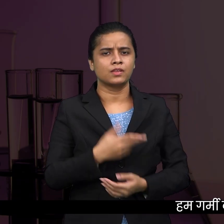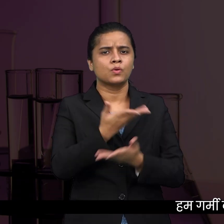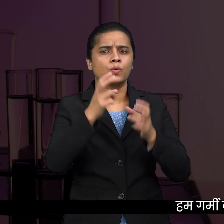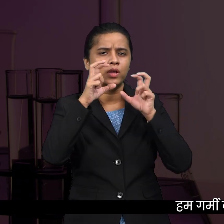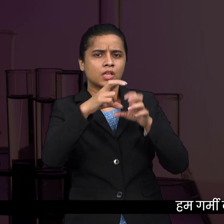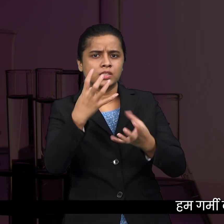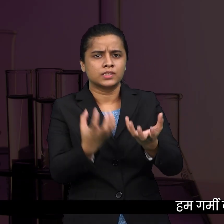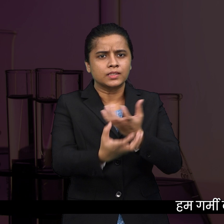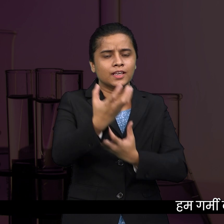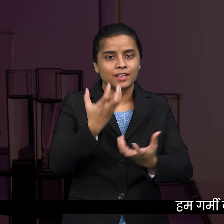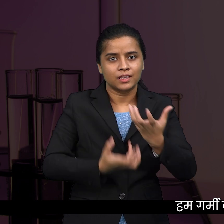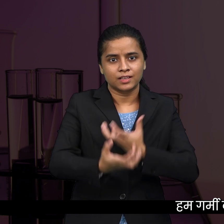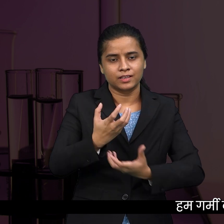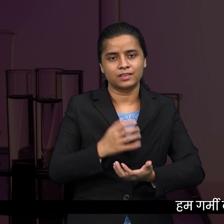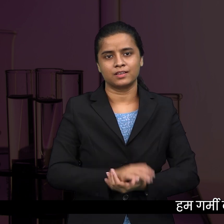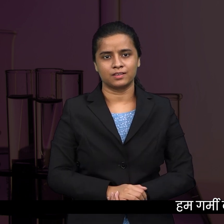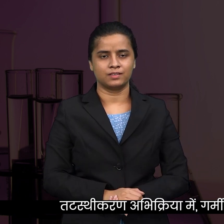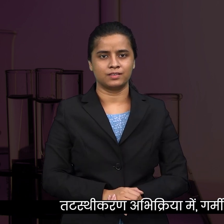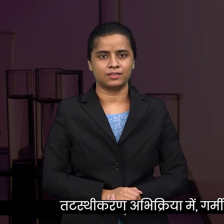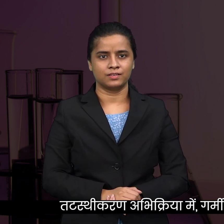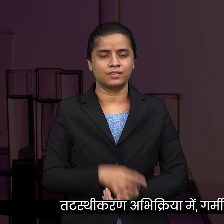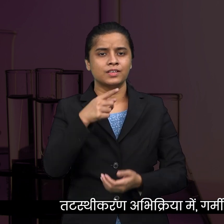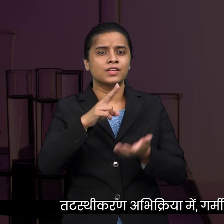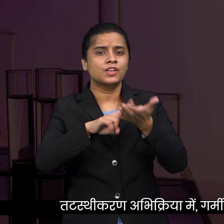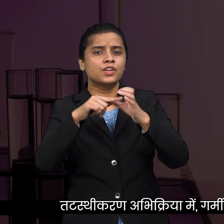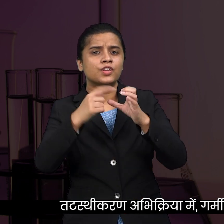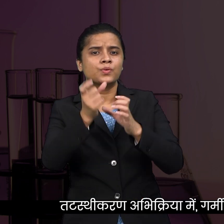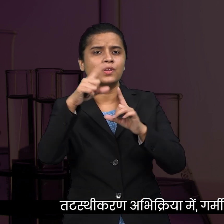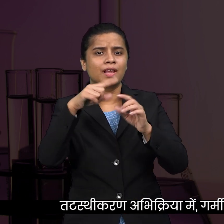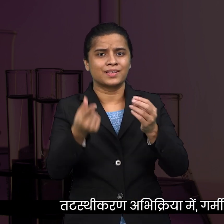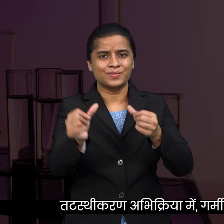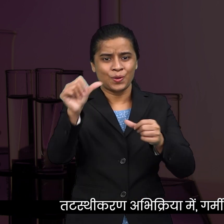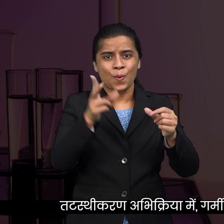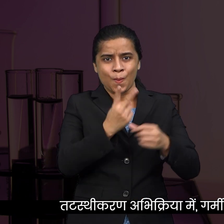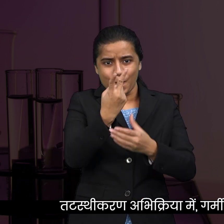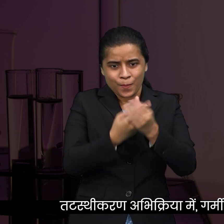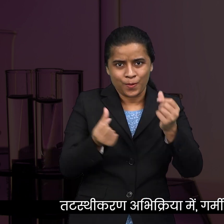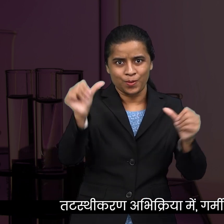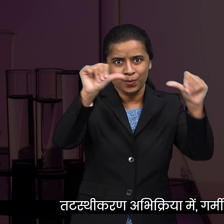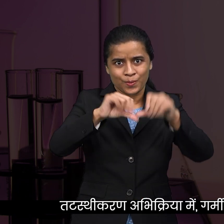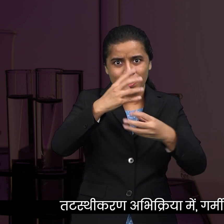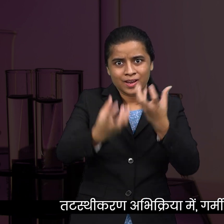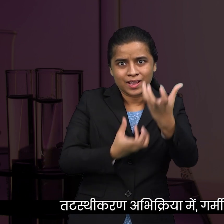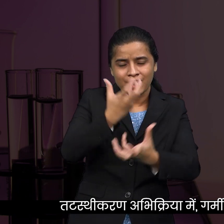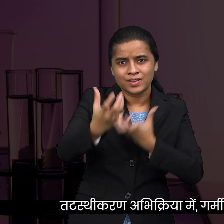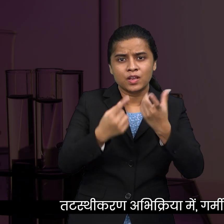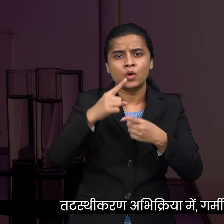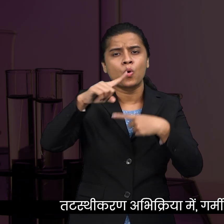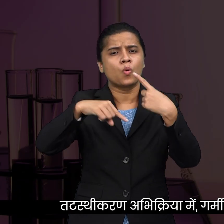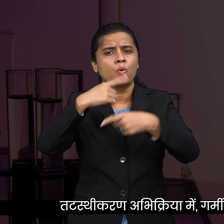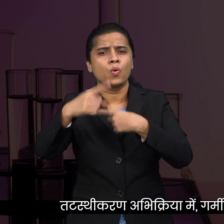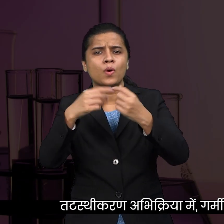हम गर्मी का अनुभव करते हैं। तटस्थीकरण अभिक्रिया में गर्मी हमेशा उत्पन्न होती